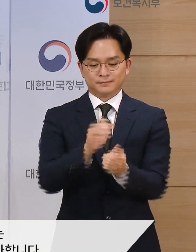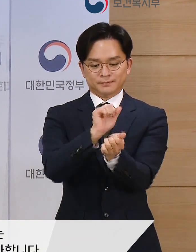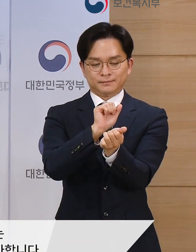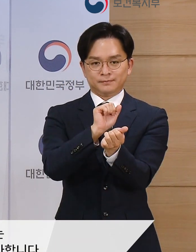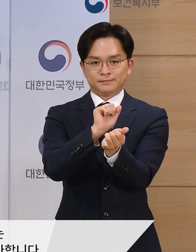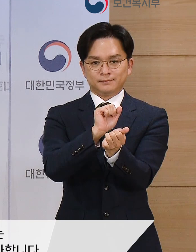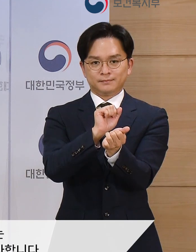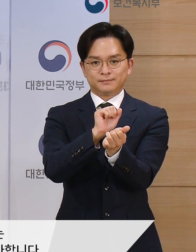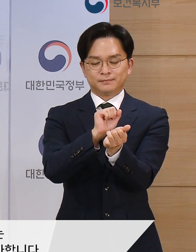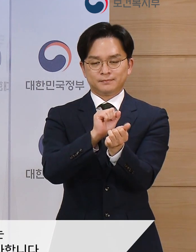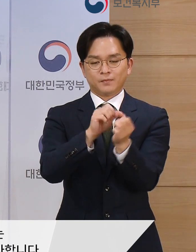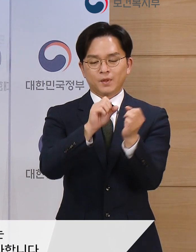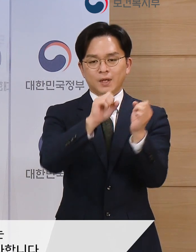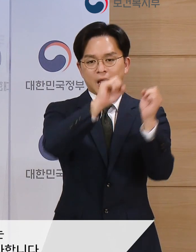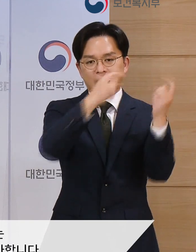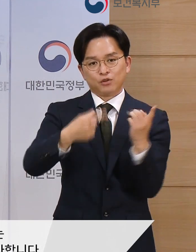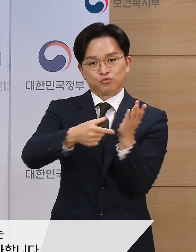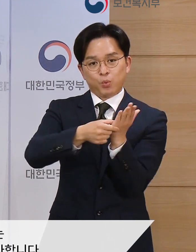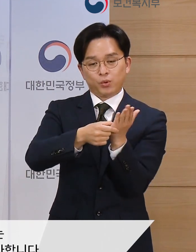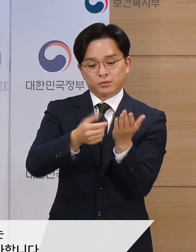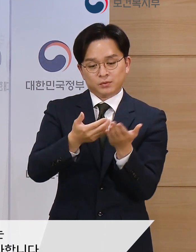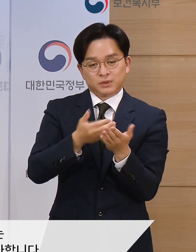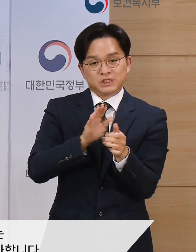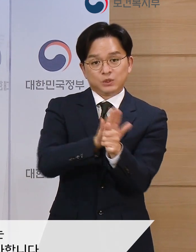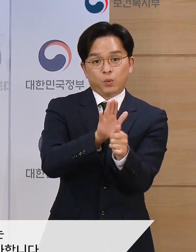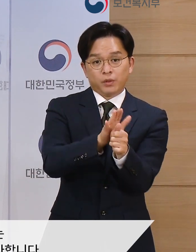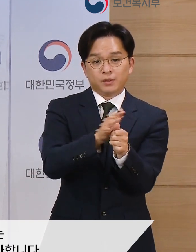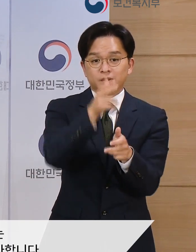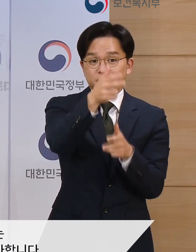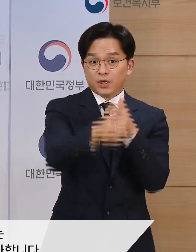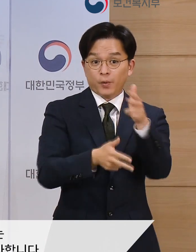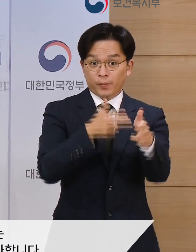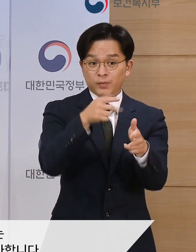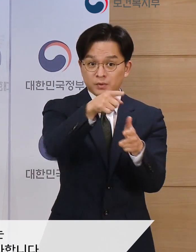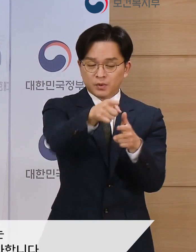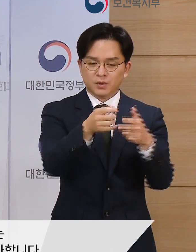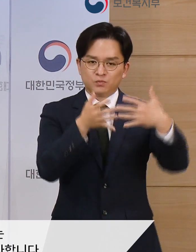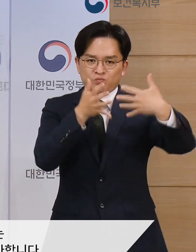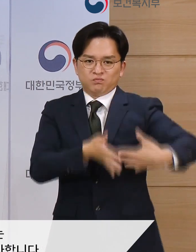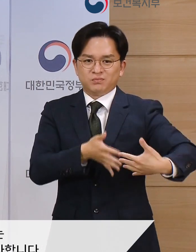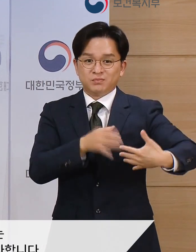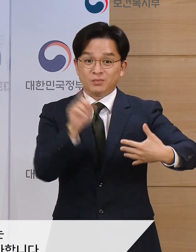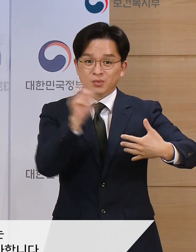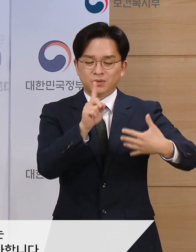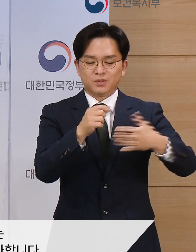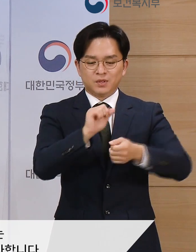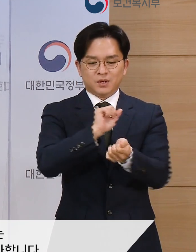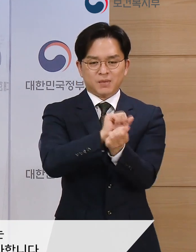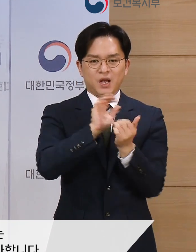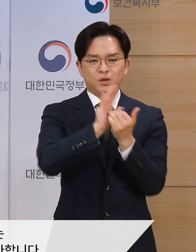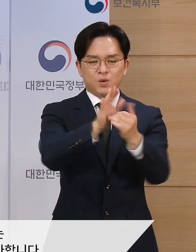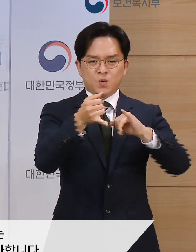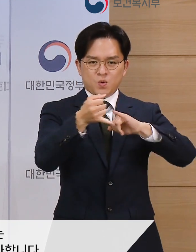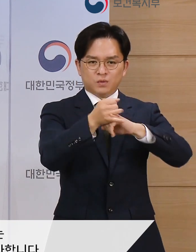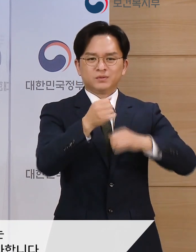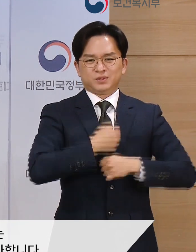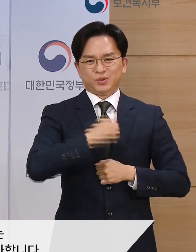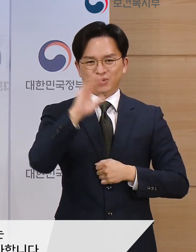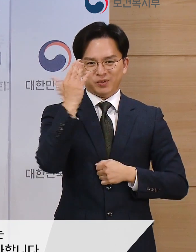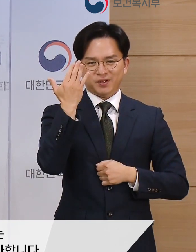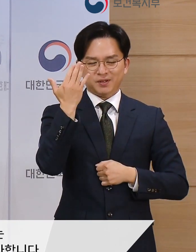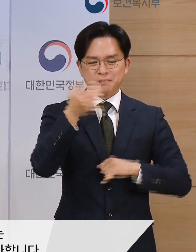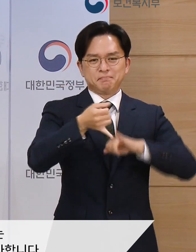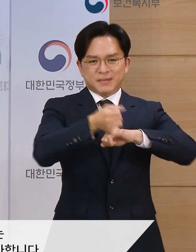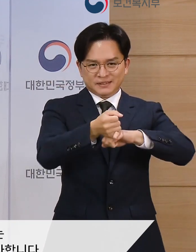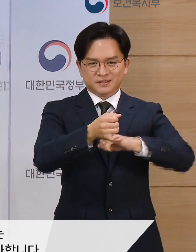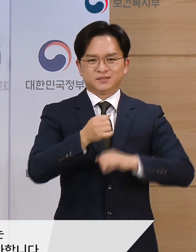철저한 방역 관리를 전제로 이번 소비 할인권이 적용되는 시설 사업자에 대해서는 핵심 방역수칙 준수